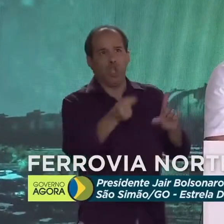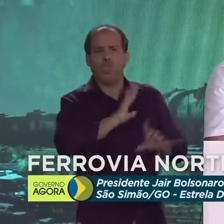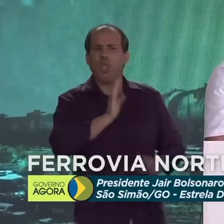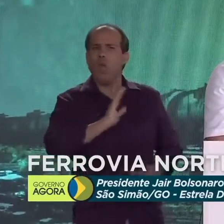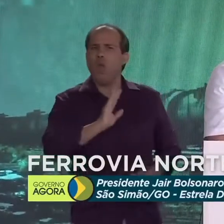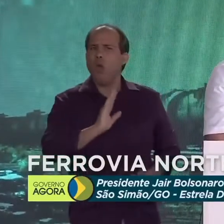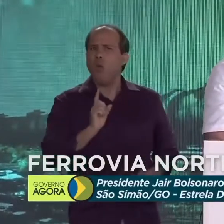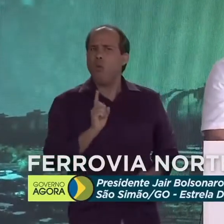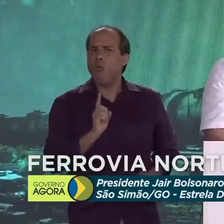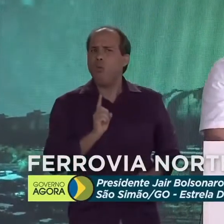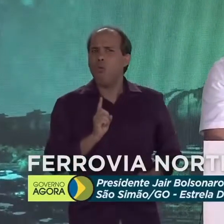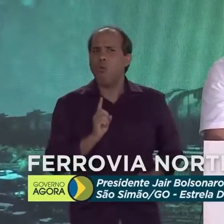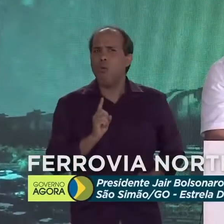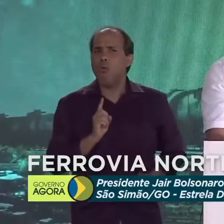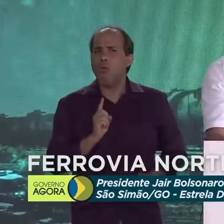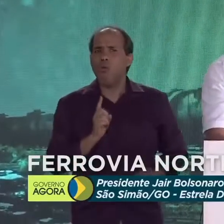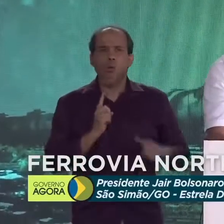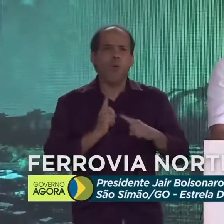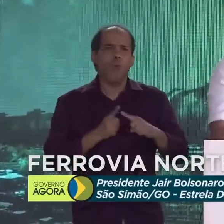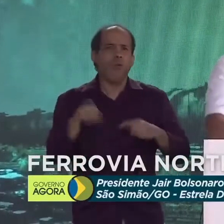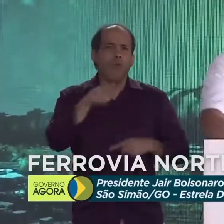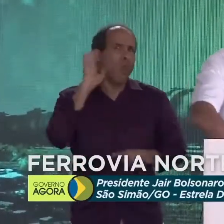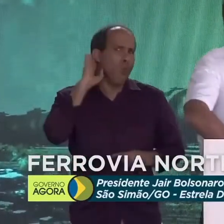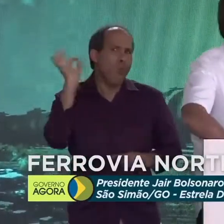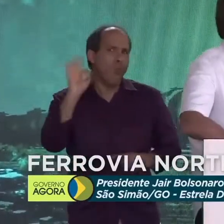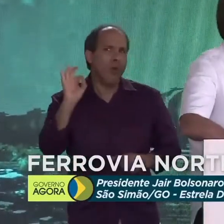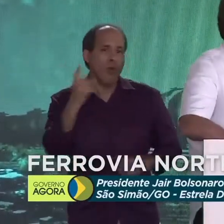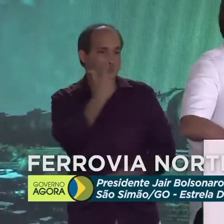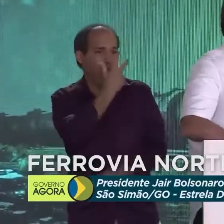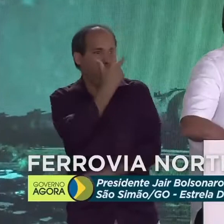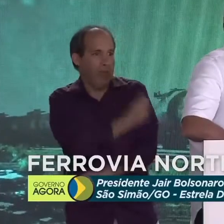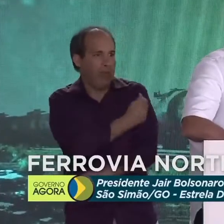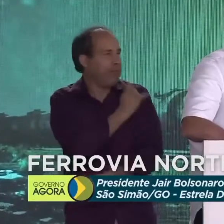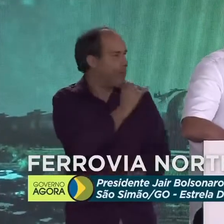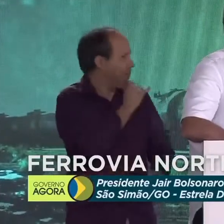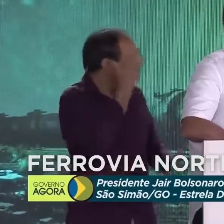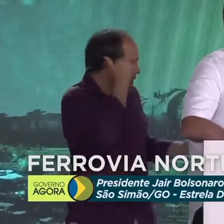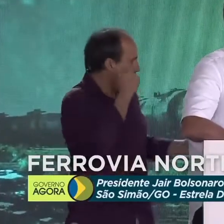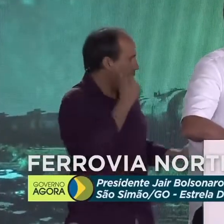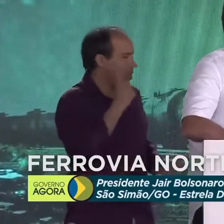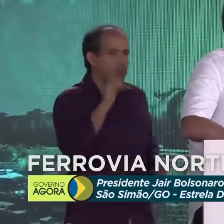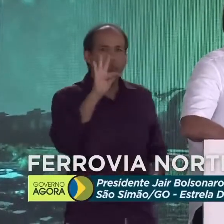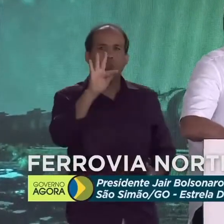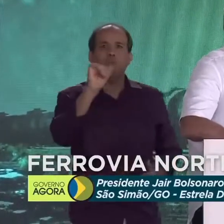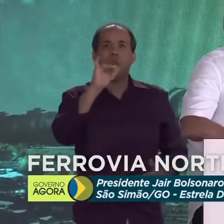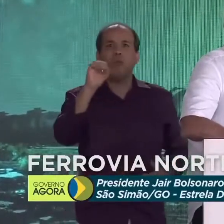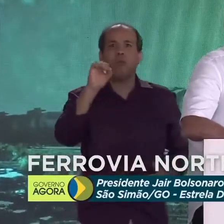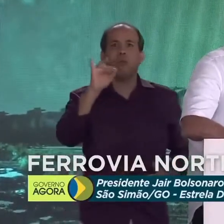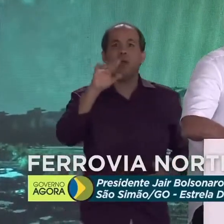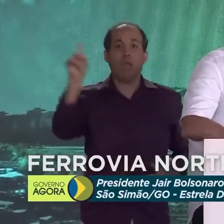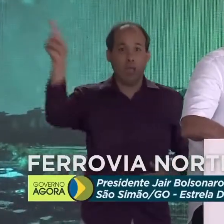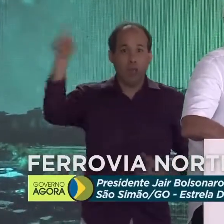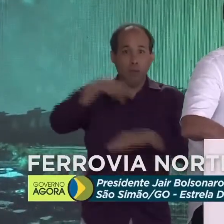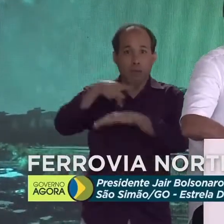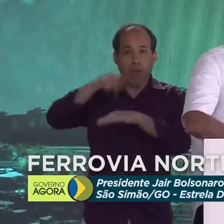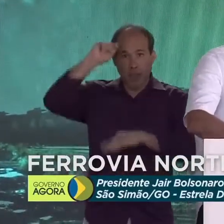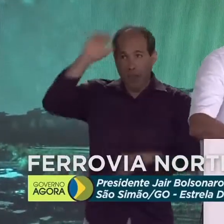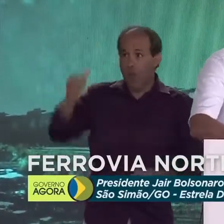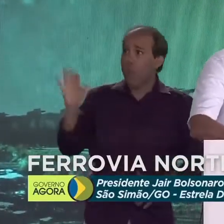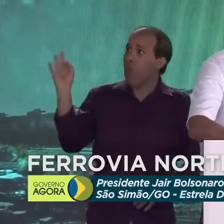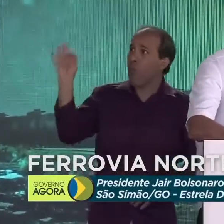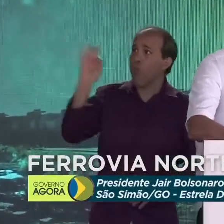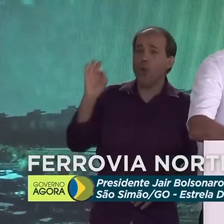Por que vocês não ouvem falar em vacina, Sala Faria, em países da África, ou em